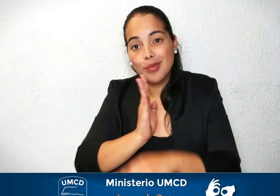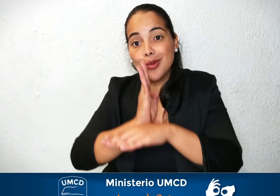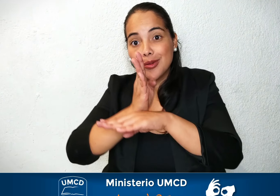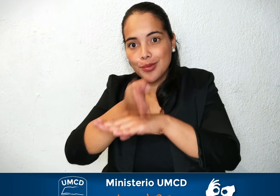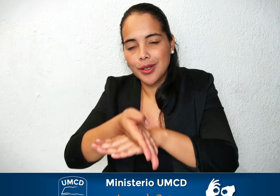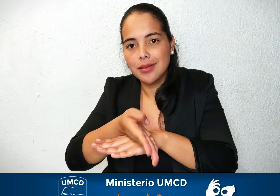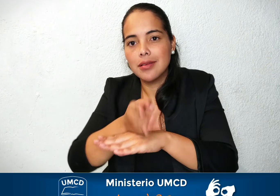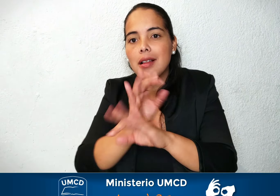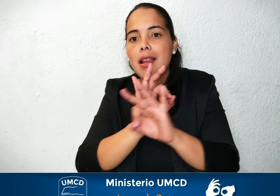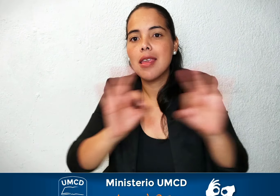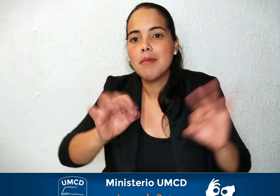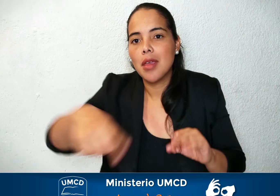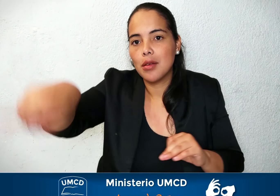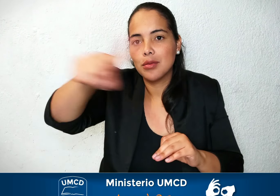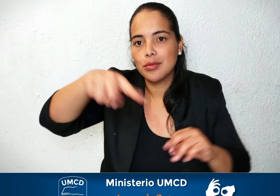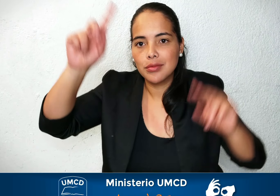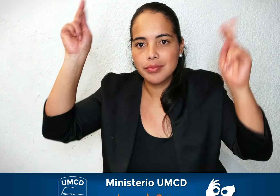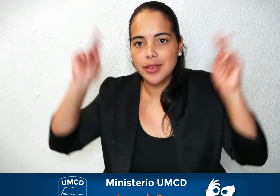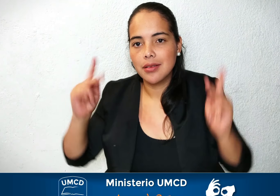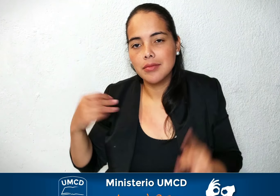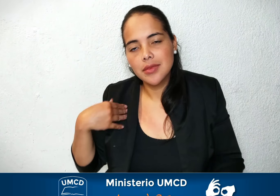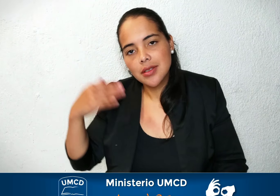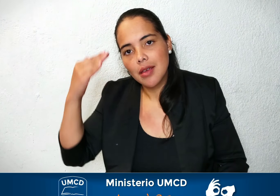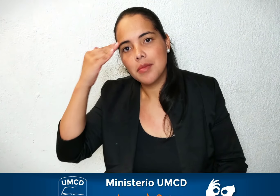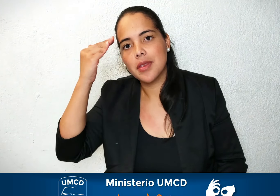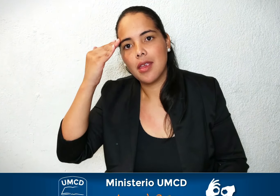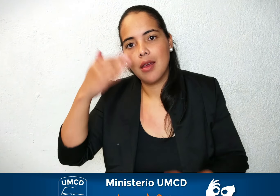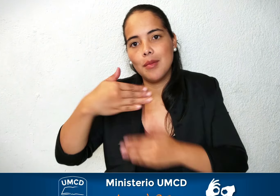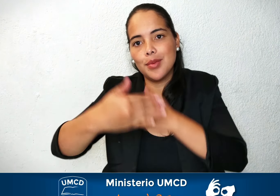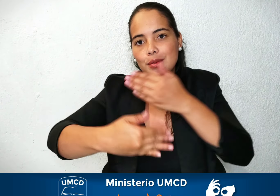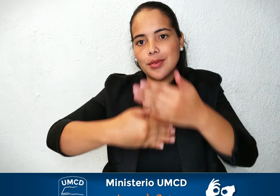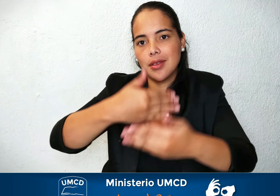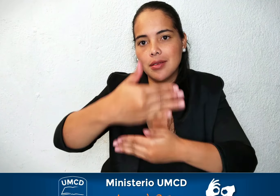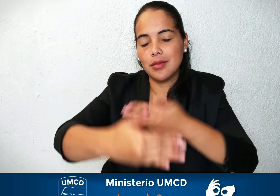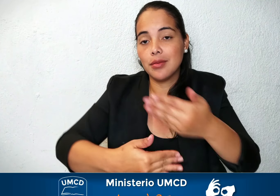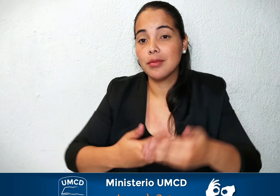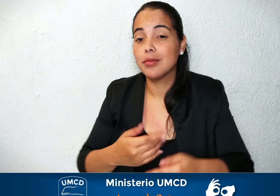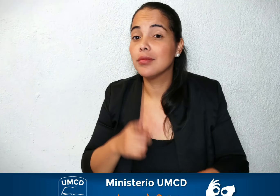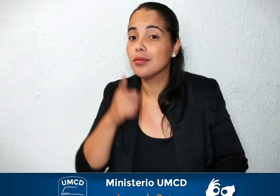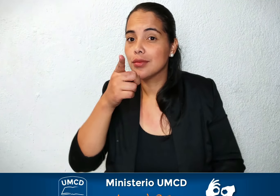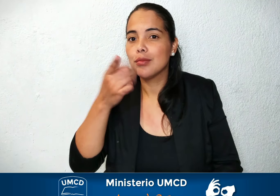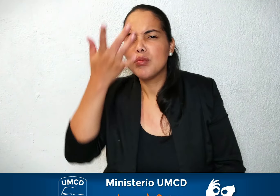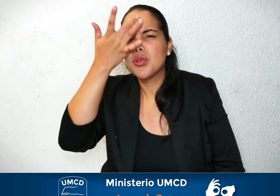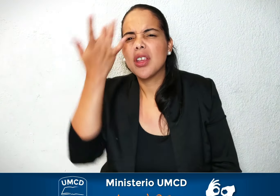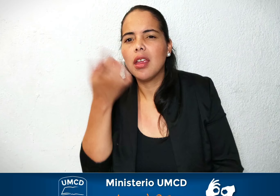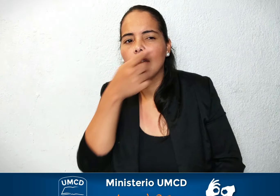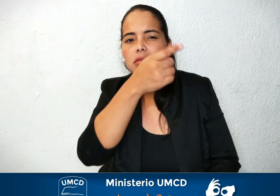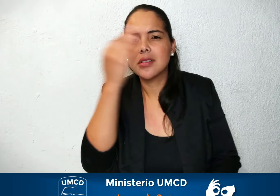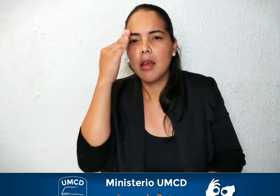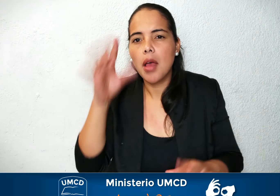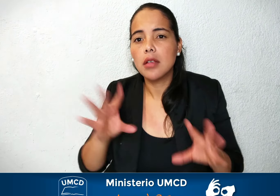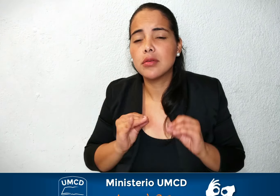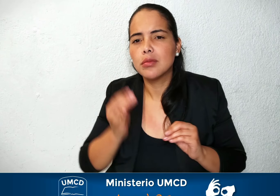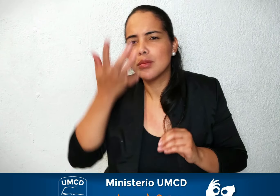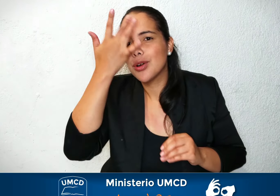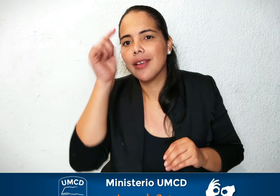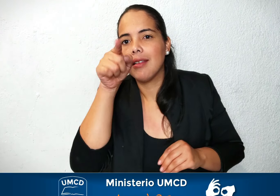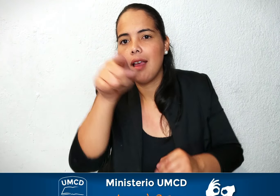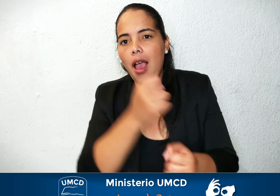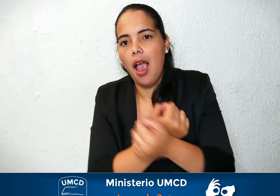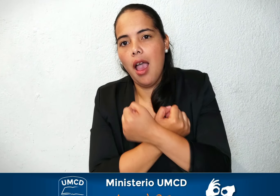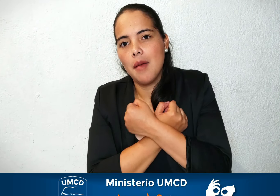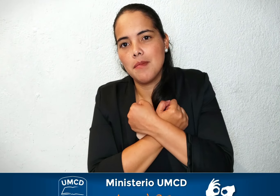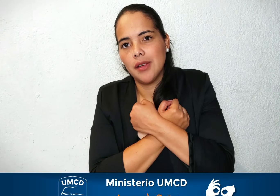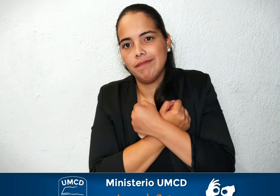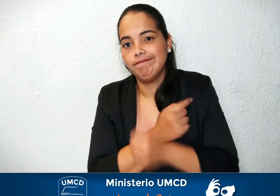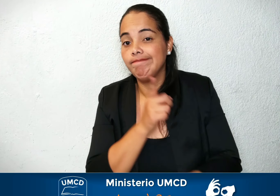así continuar con el proceso y llegar a la cruz. Todo lo hacía porque nos amaba. El ejemplo